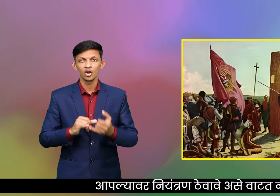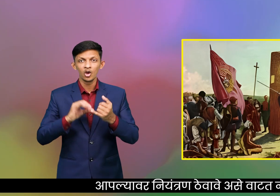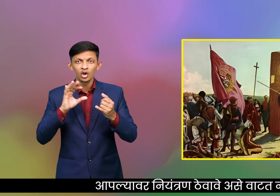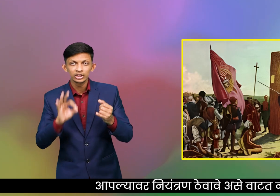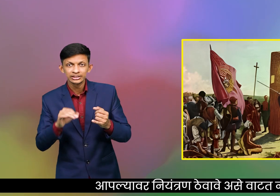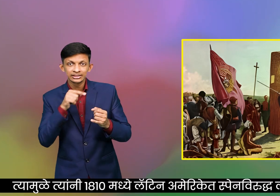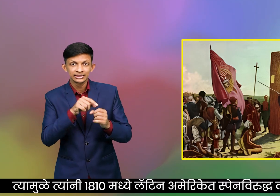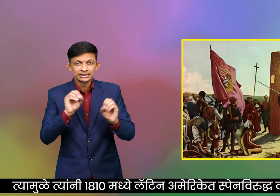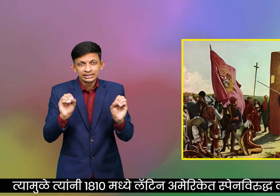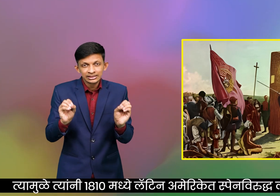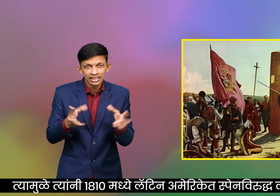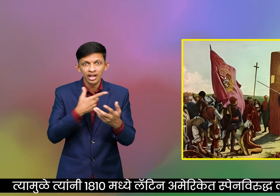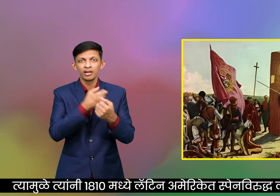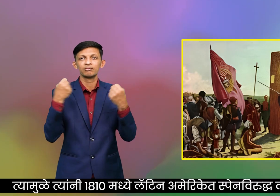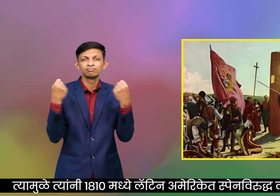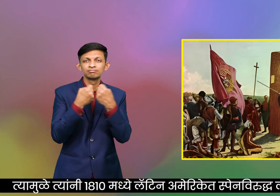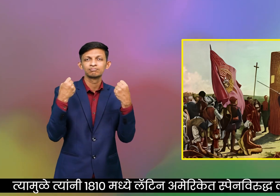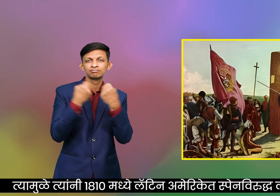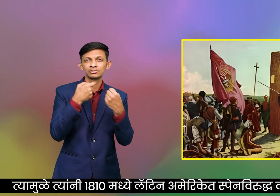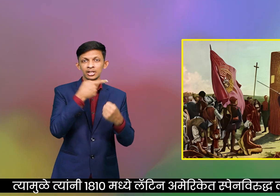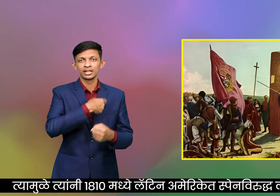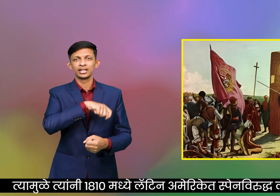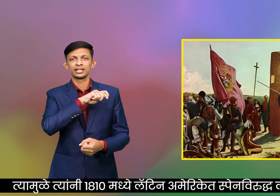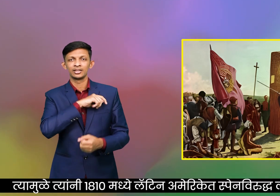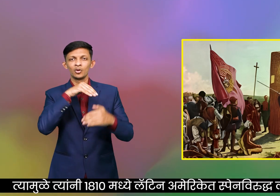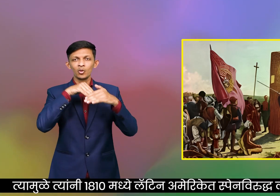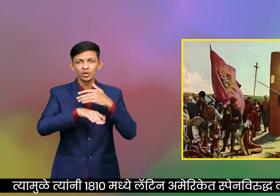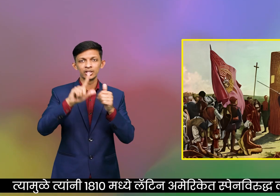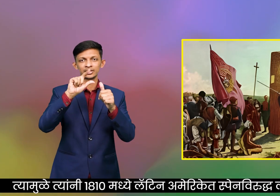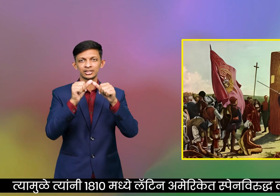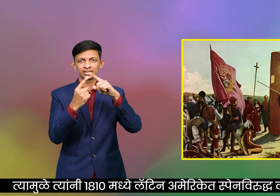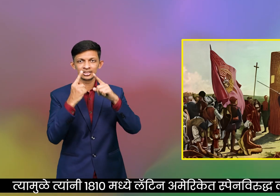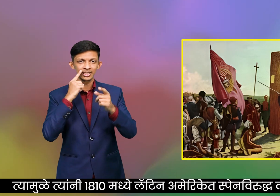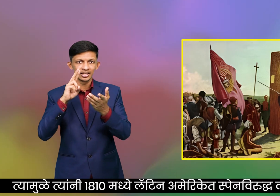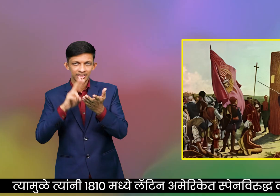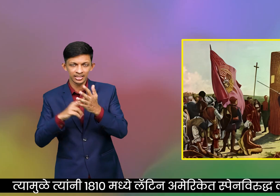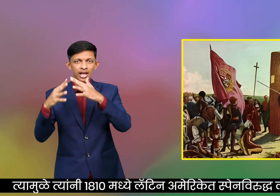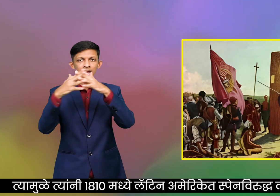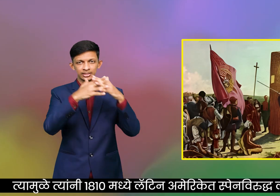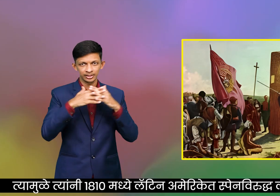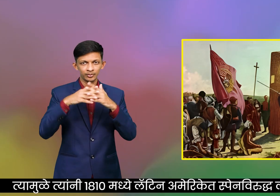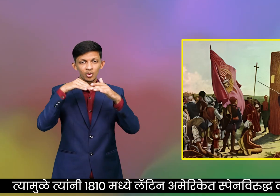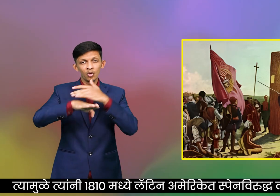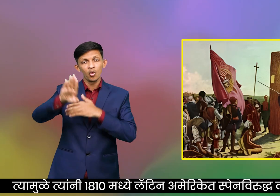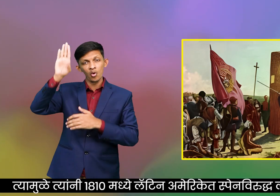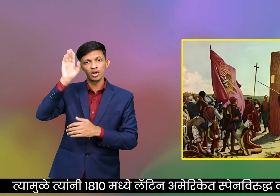नव्हते. त्यामुळे त्यांनी 1810 मध्ये लॅटिन अमेरिकेत स्पेनविरुद्ध लढायला सुरुवात केली.